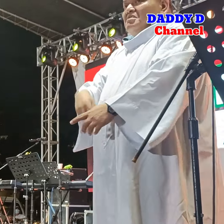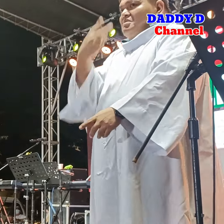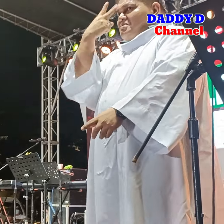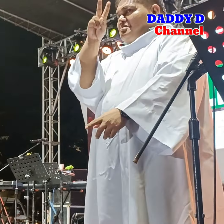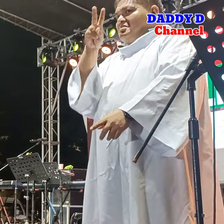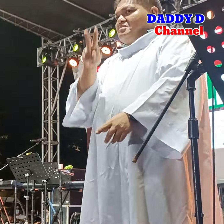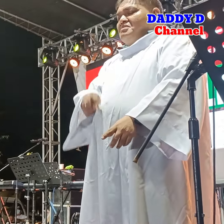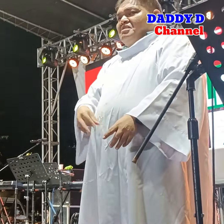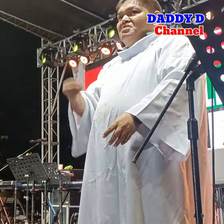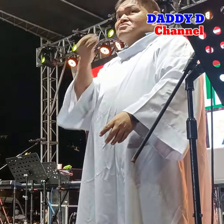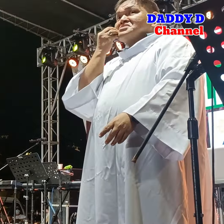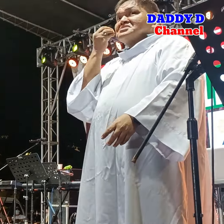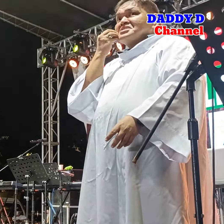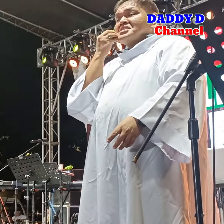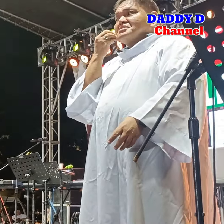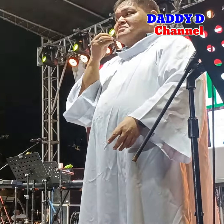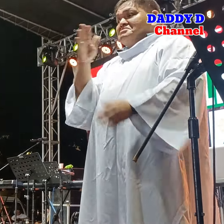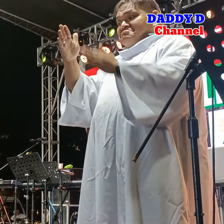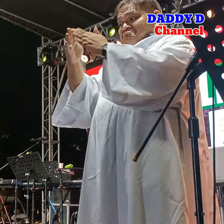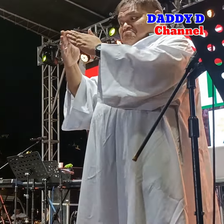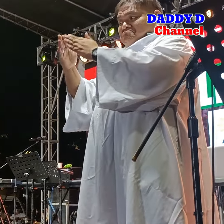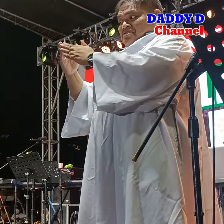Napansin niyo ba yung housing?